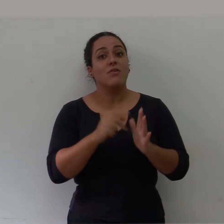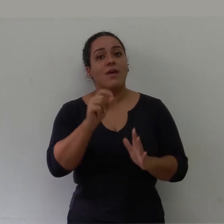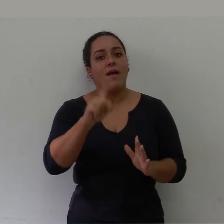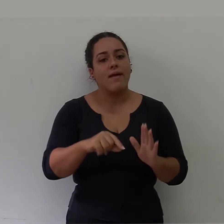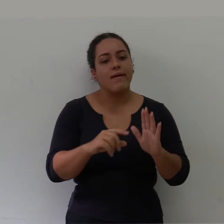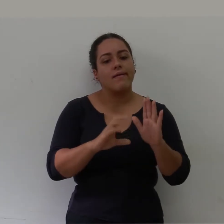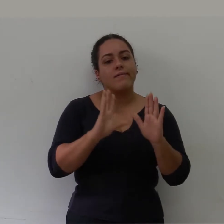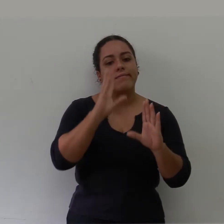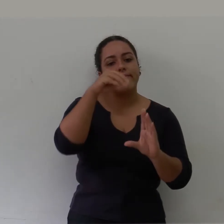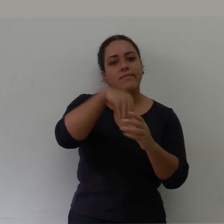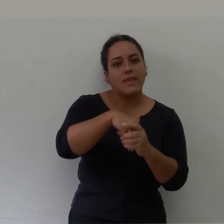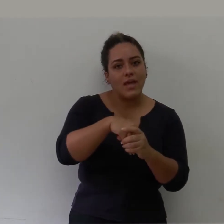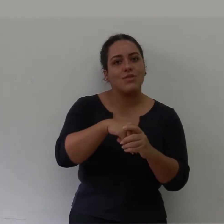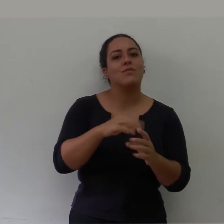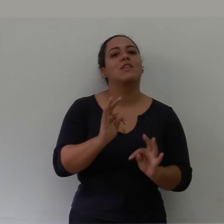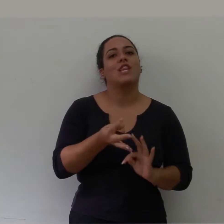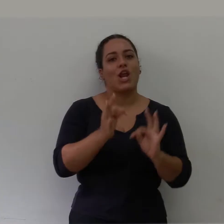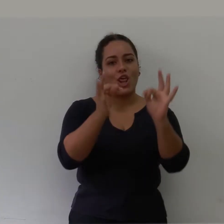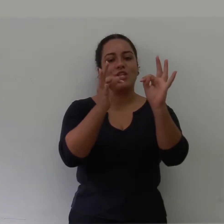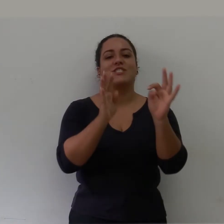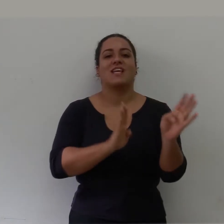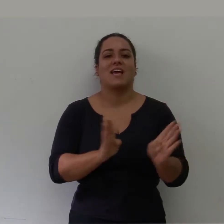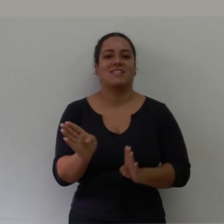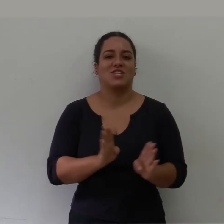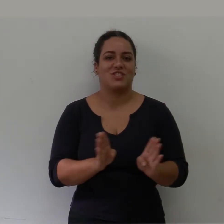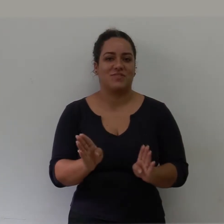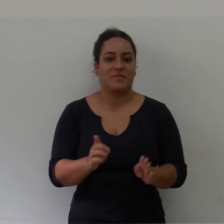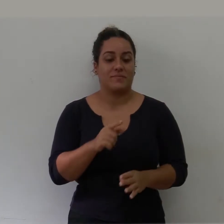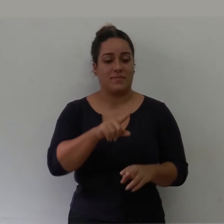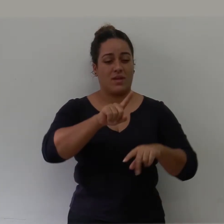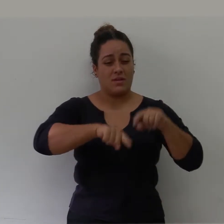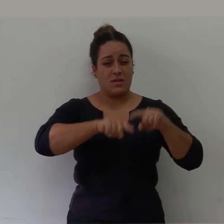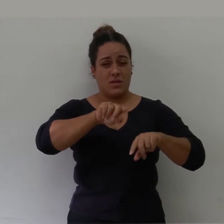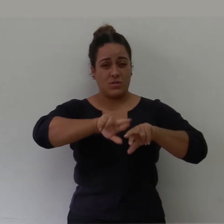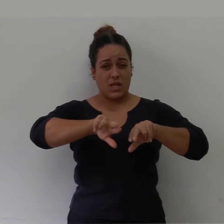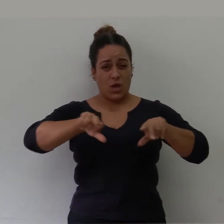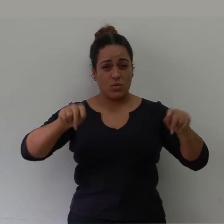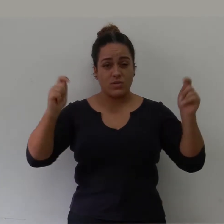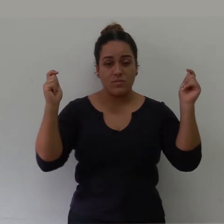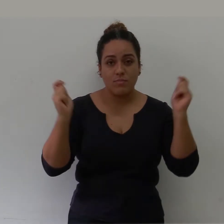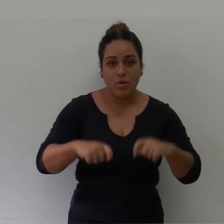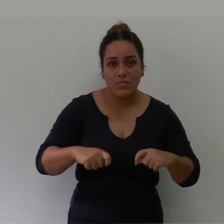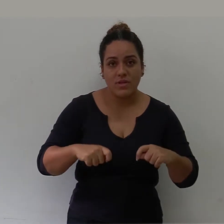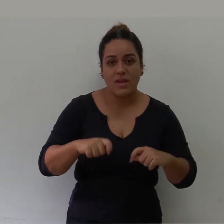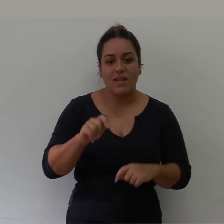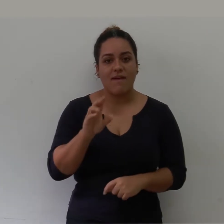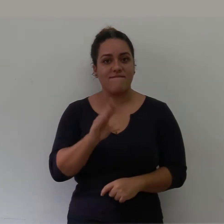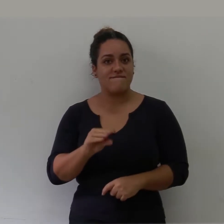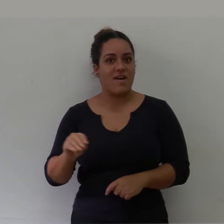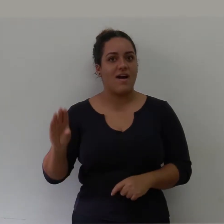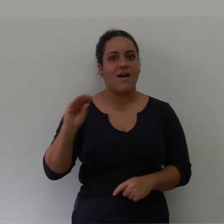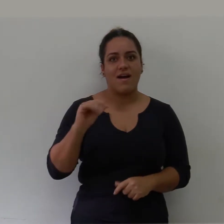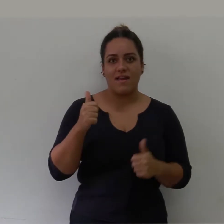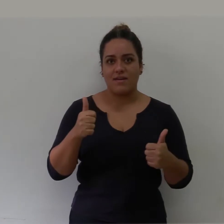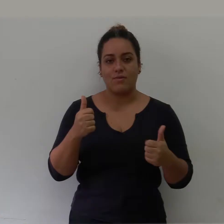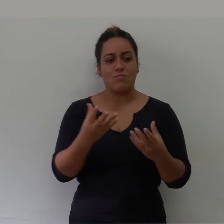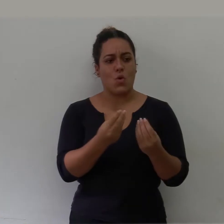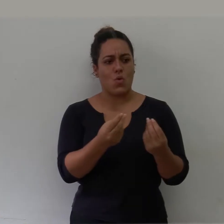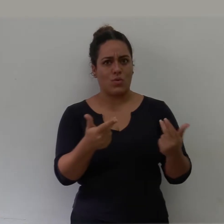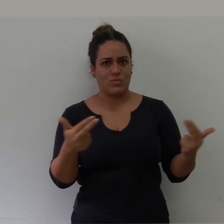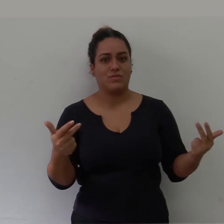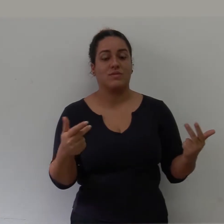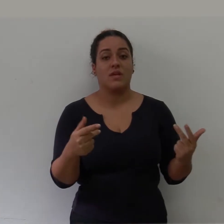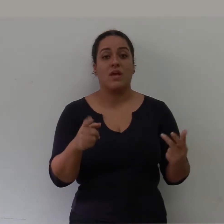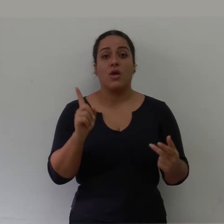das categorias da tecnologia assistiva. Os recursos que possibilitam a fala são muitos e não